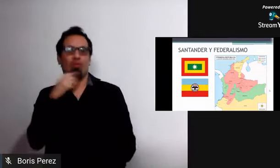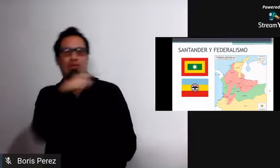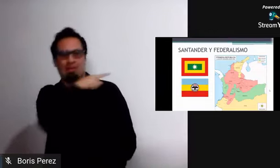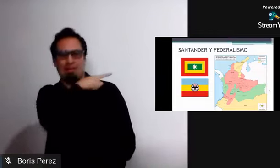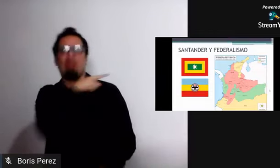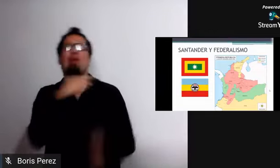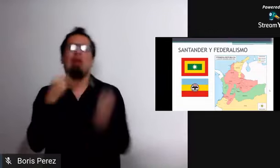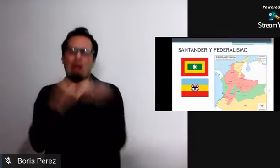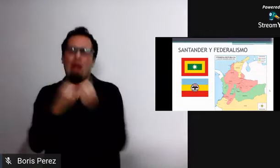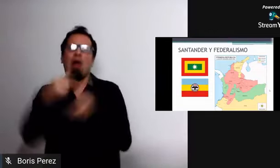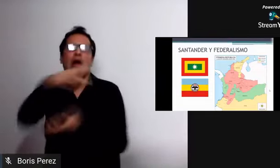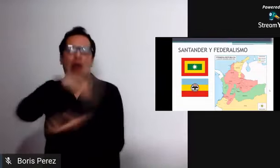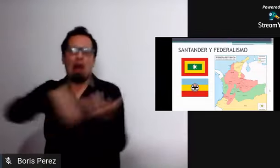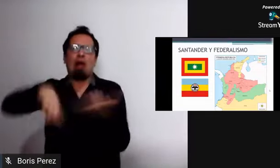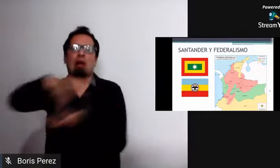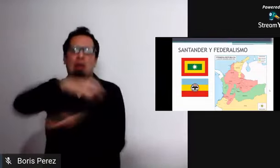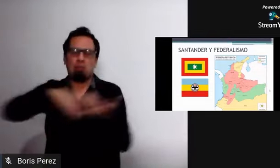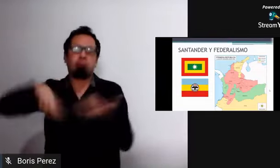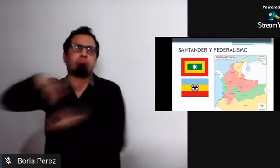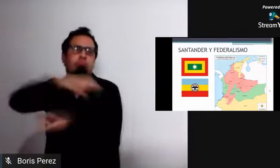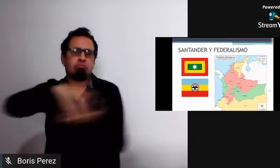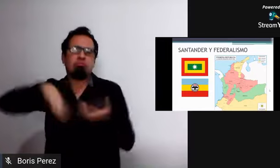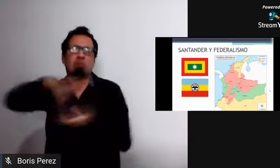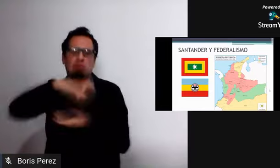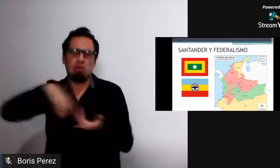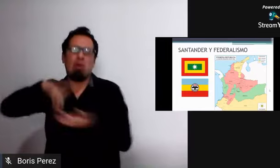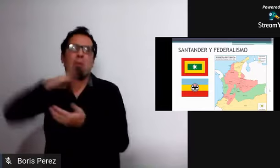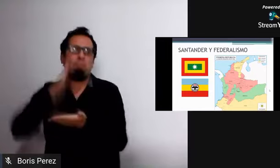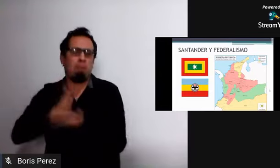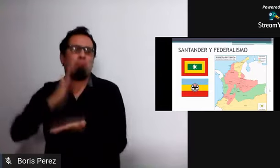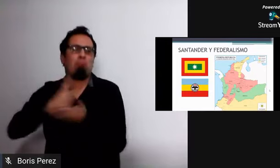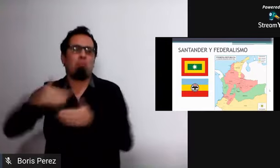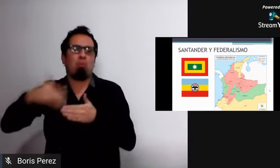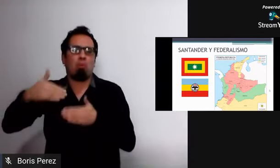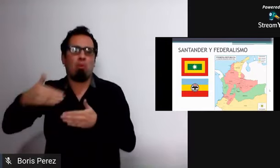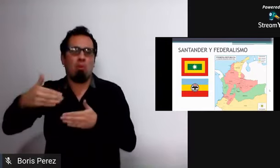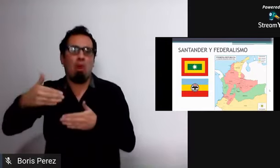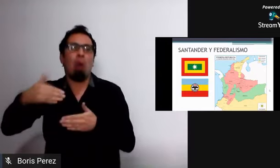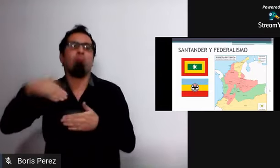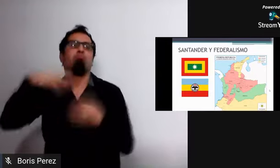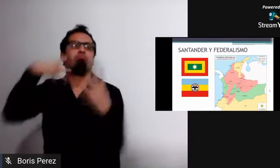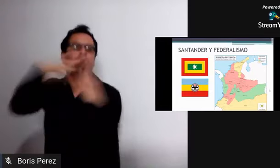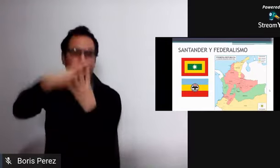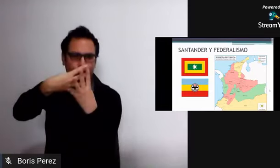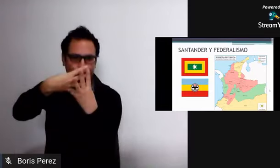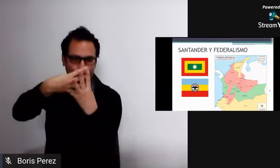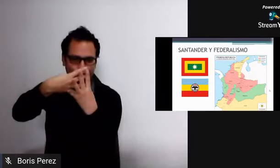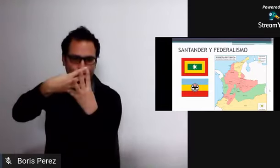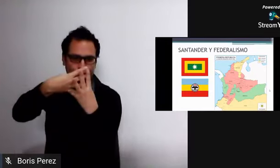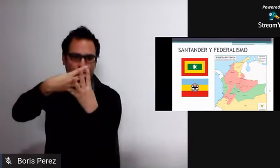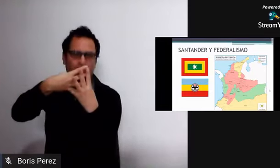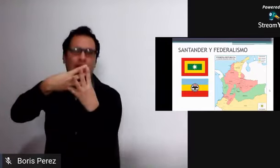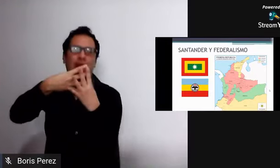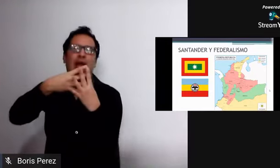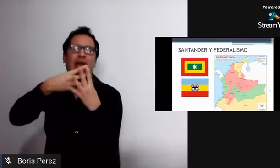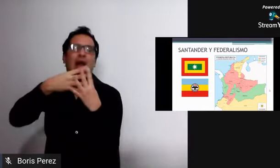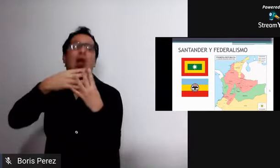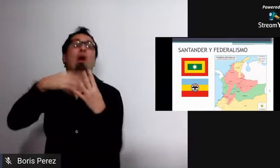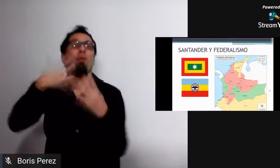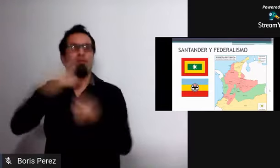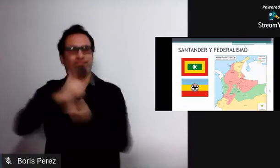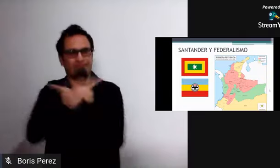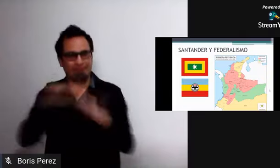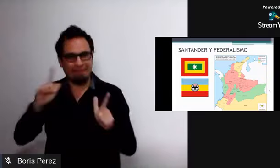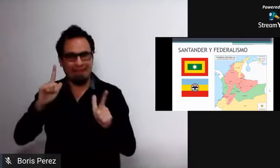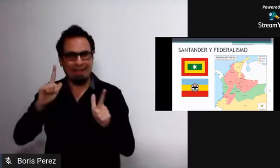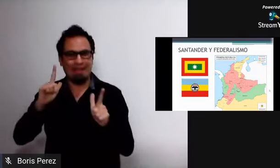federalismo. Y digamos que él respaldaba, apoyaba y estaba de acuerdo con todo lo que sucedía